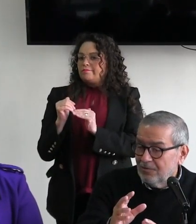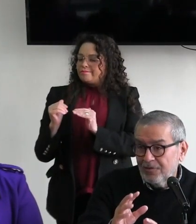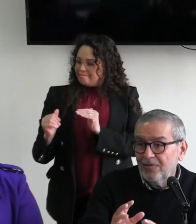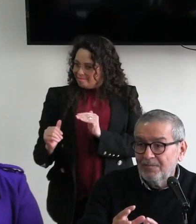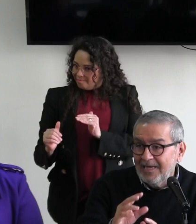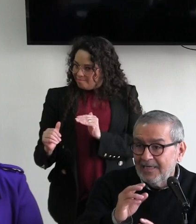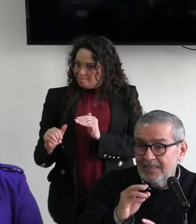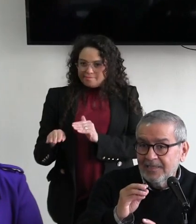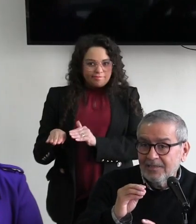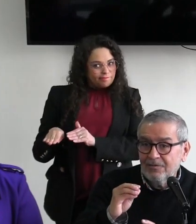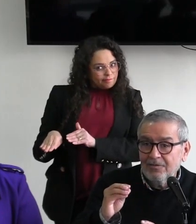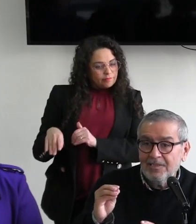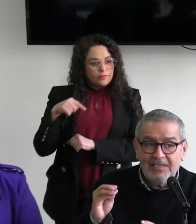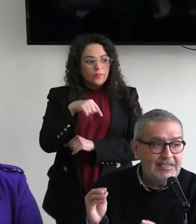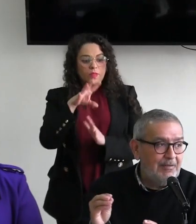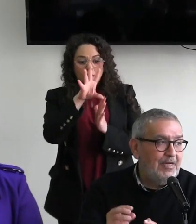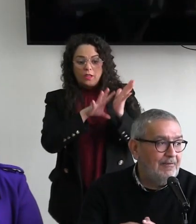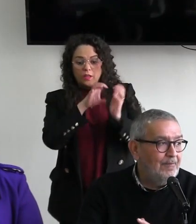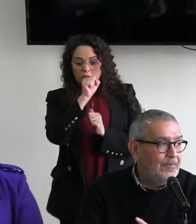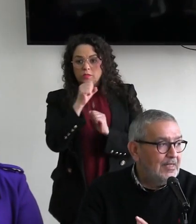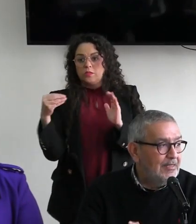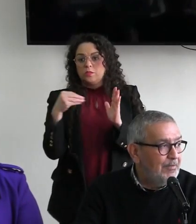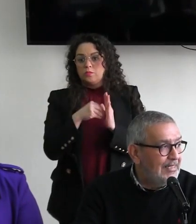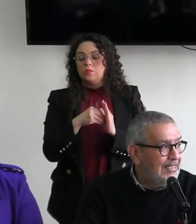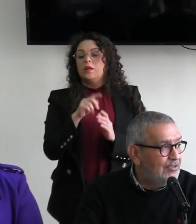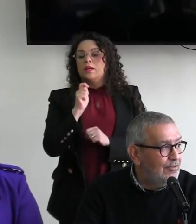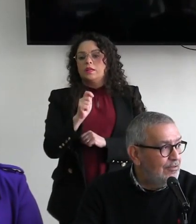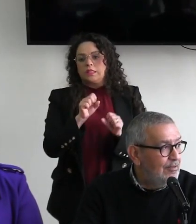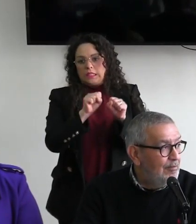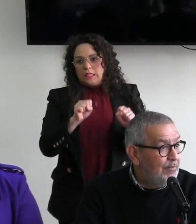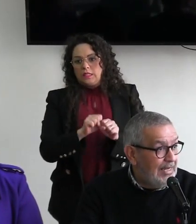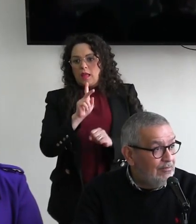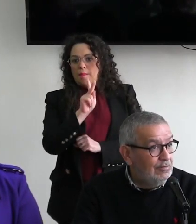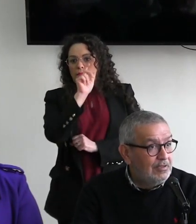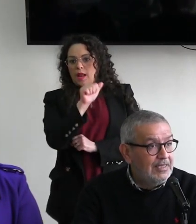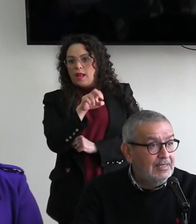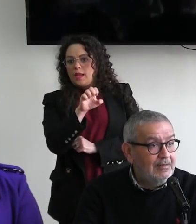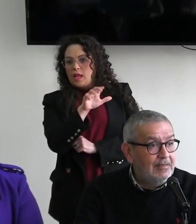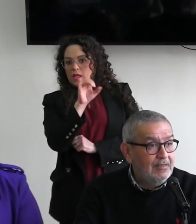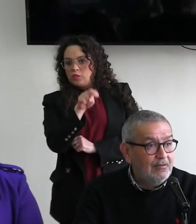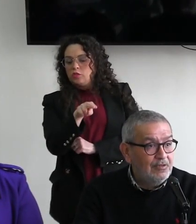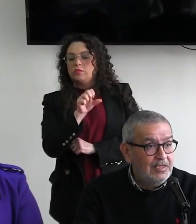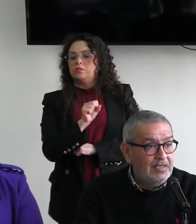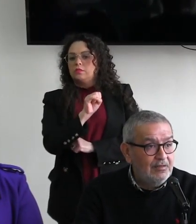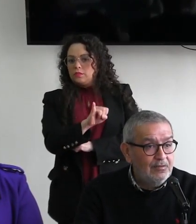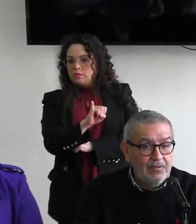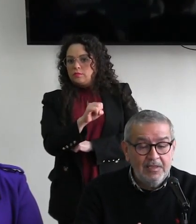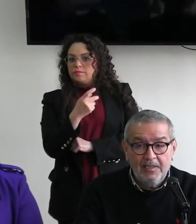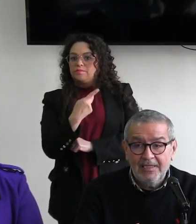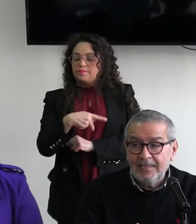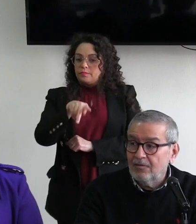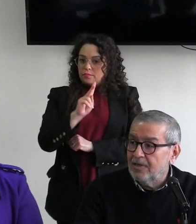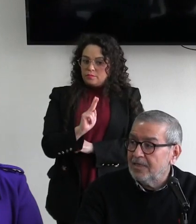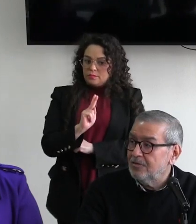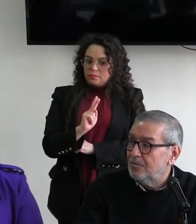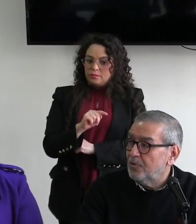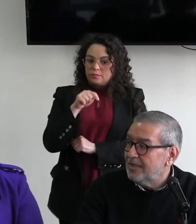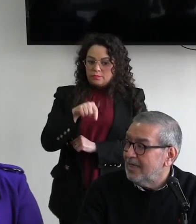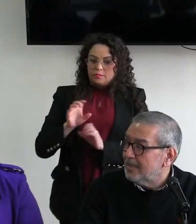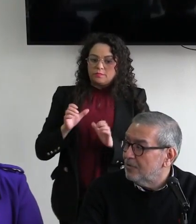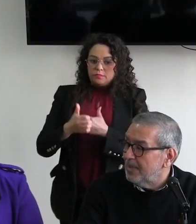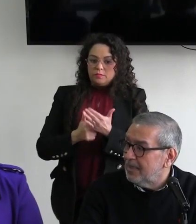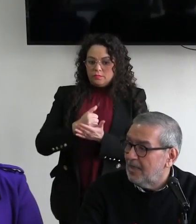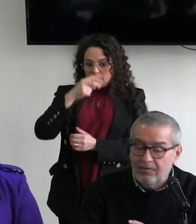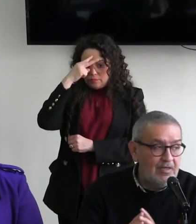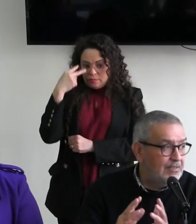la Constitución nos marca este asunto del sistema de planeación, pero que considero este Congreso